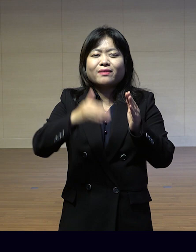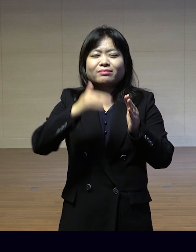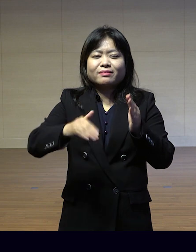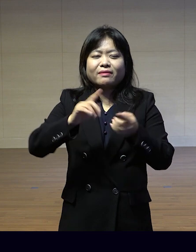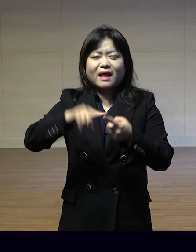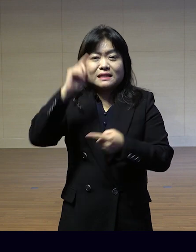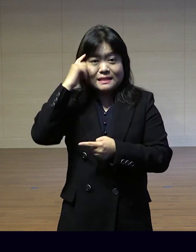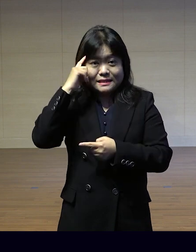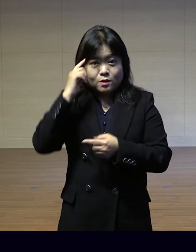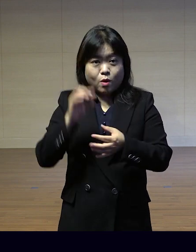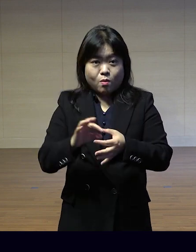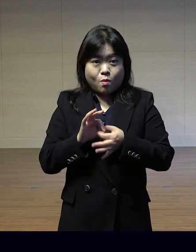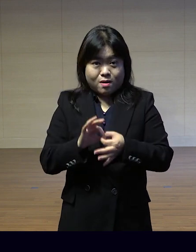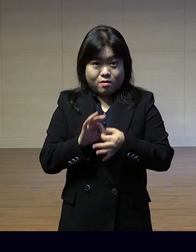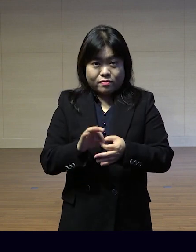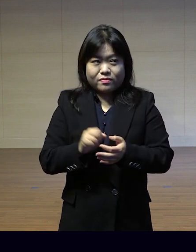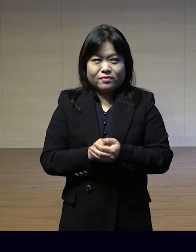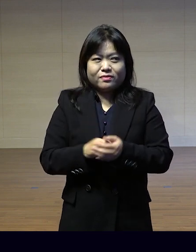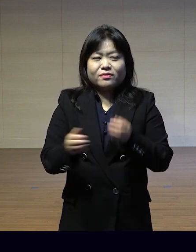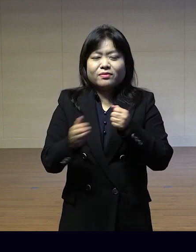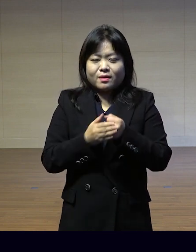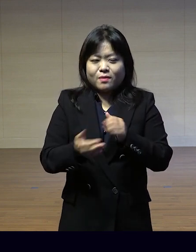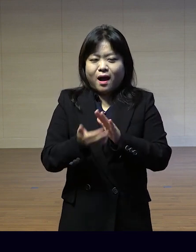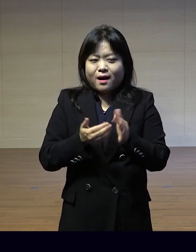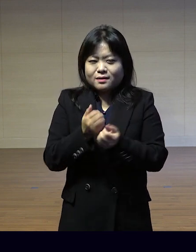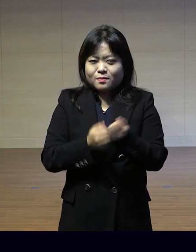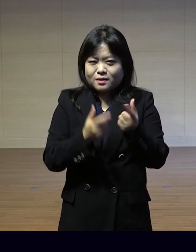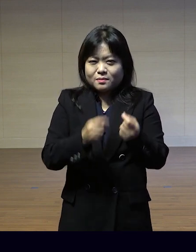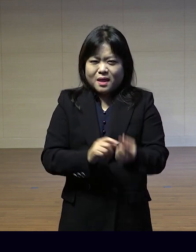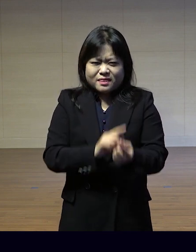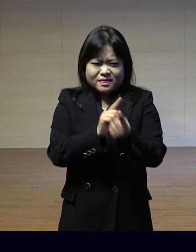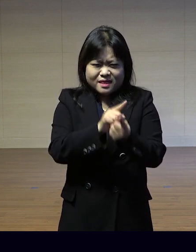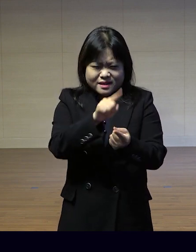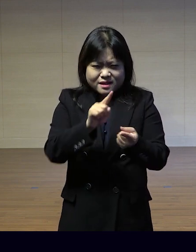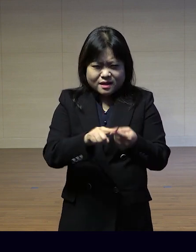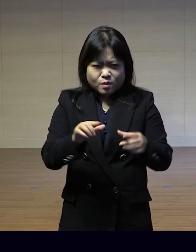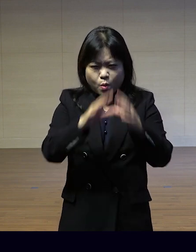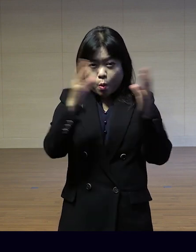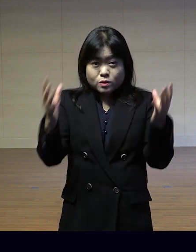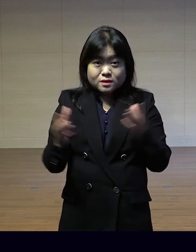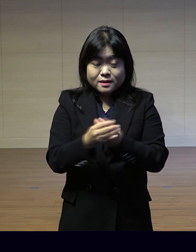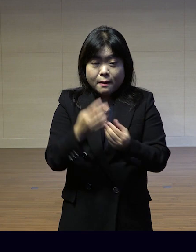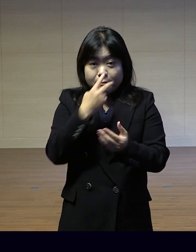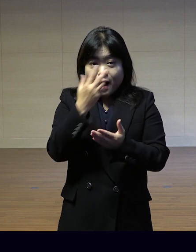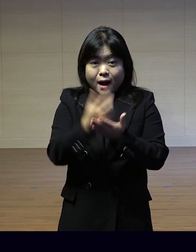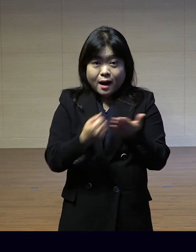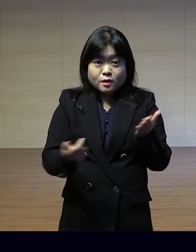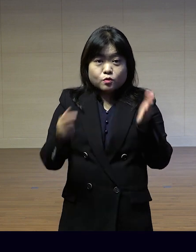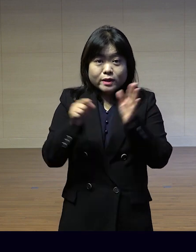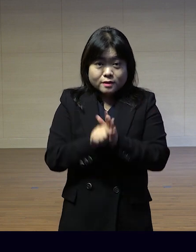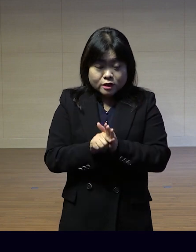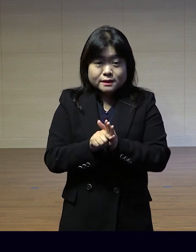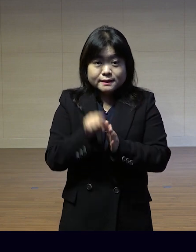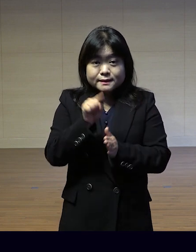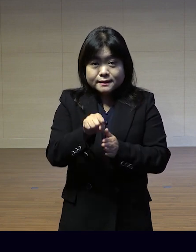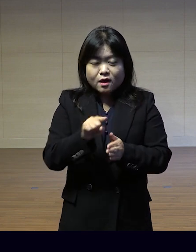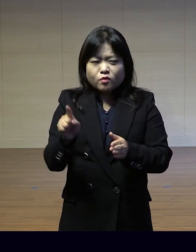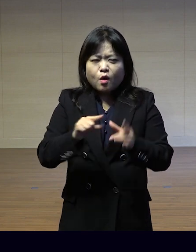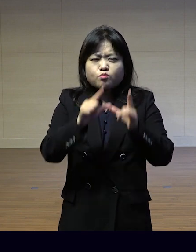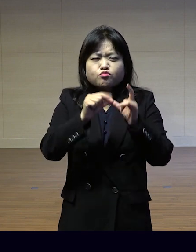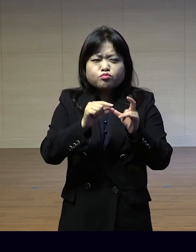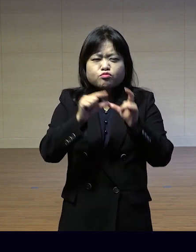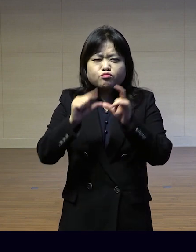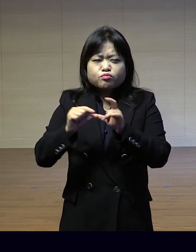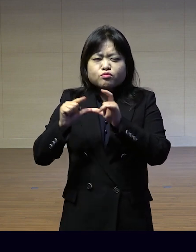관계된 것이거든요. 아까 말씀드린 것처럼 대상에 대한 온전한 파악에 이르기 위해서는 어떤